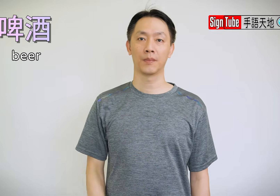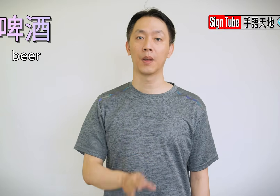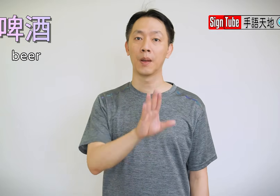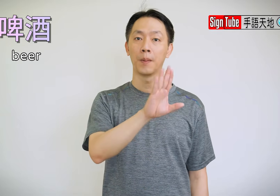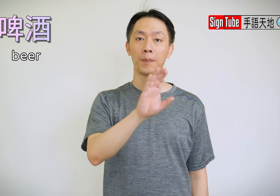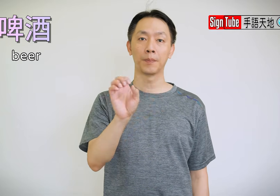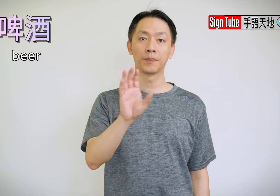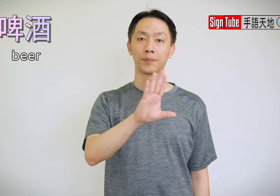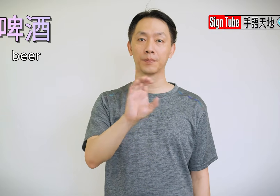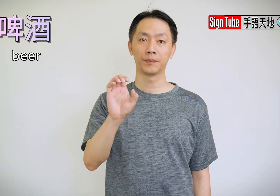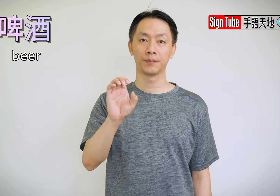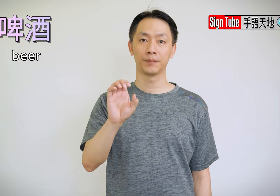啤酒、